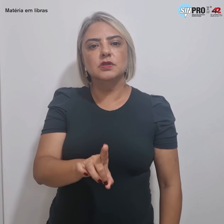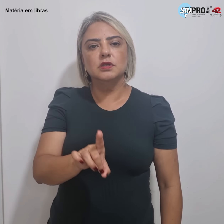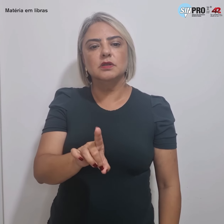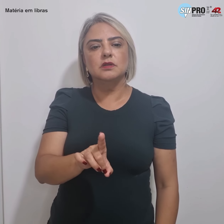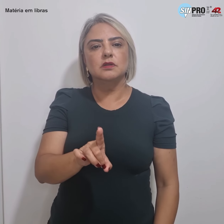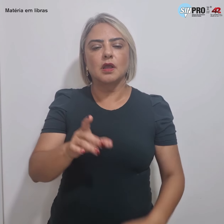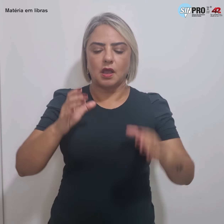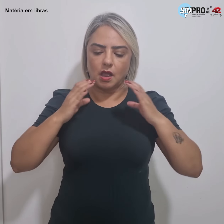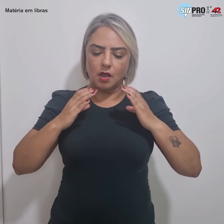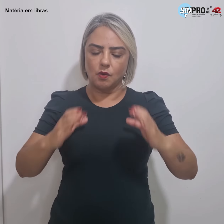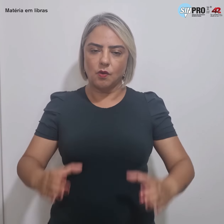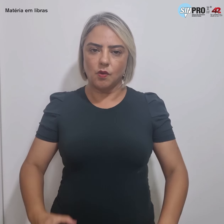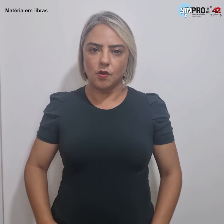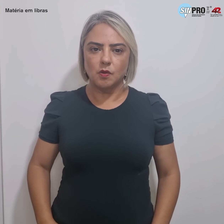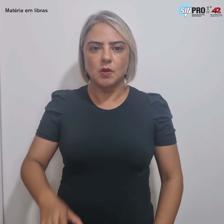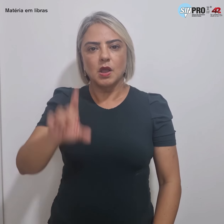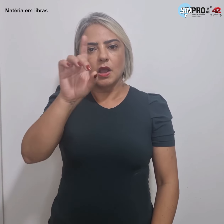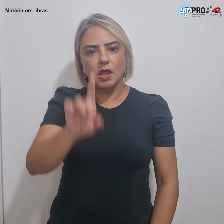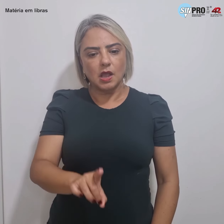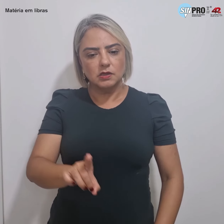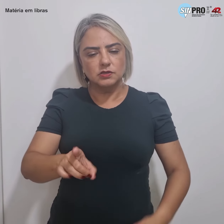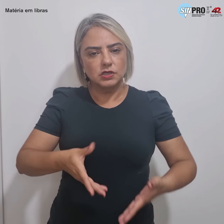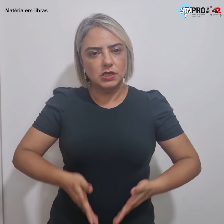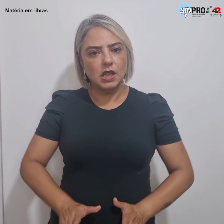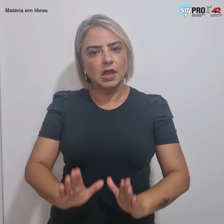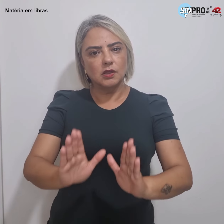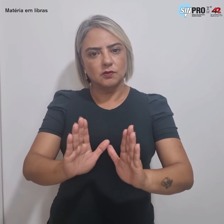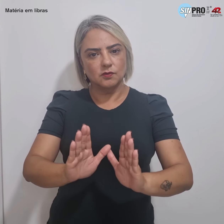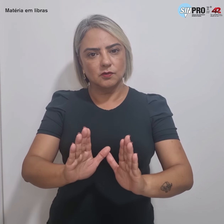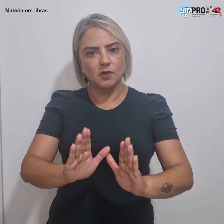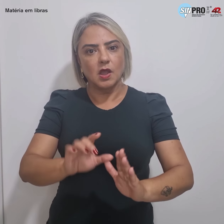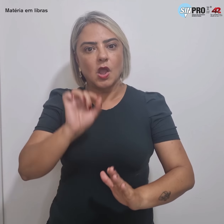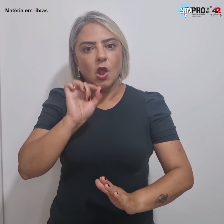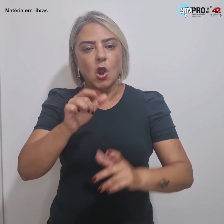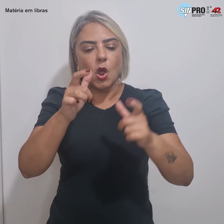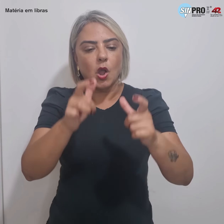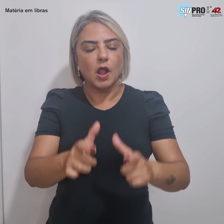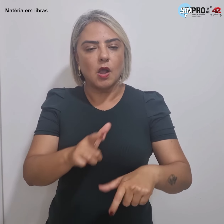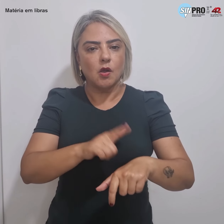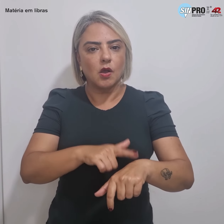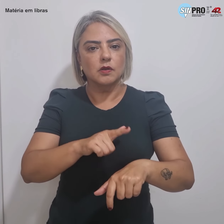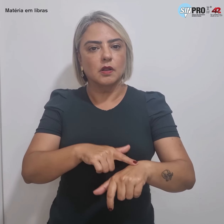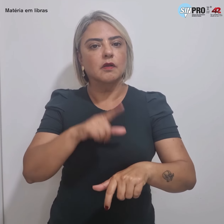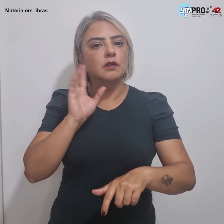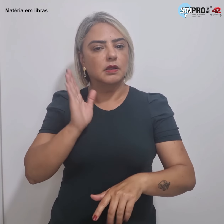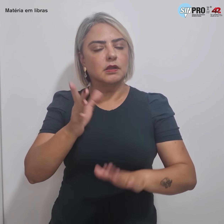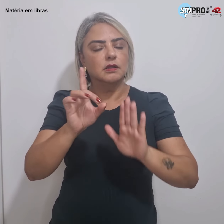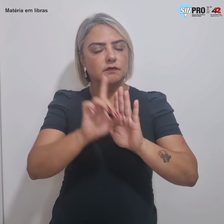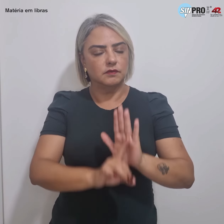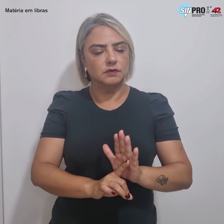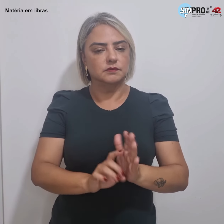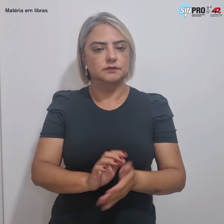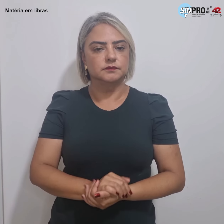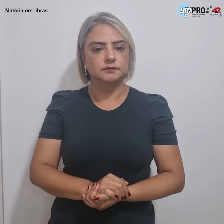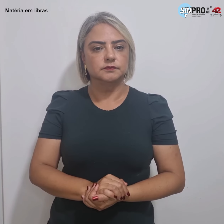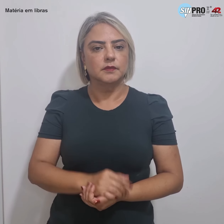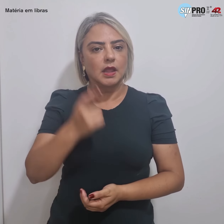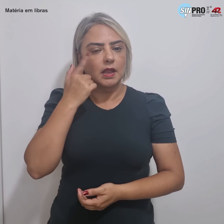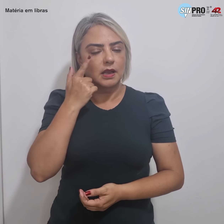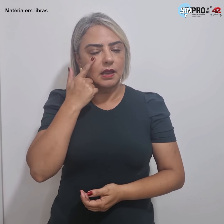corpo e direitos reprodutivos. Local e horário ainda serão definidos. Leia também, mulheres